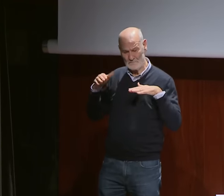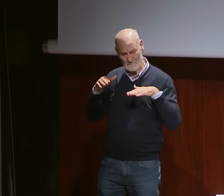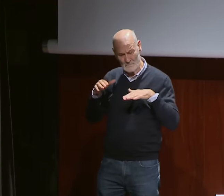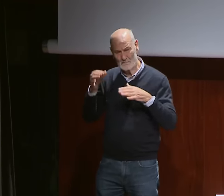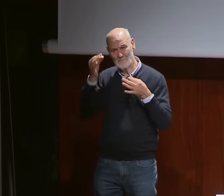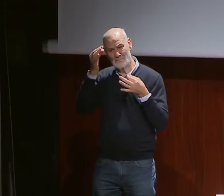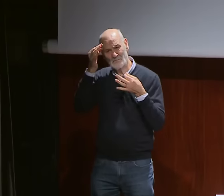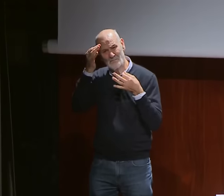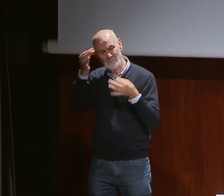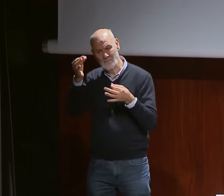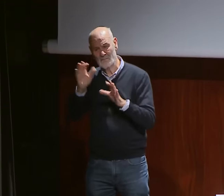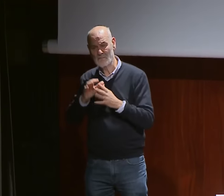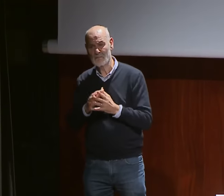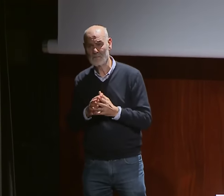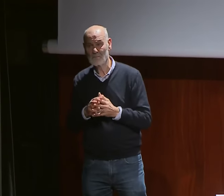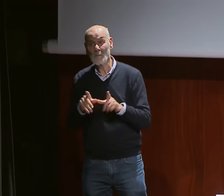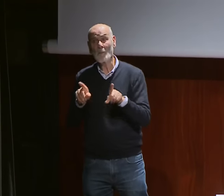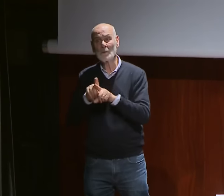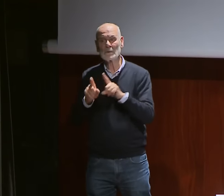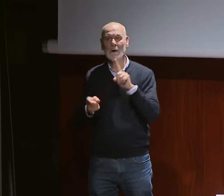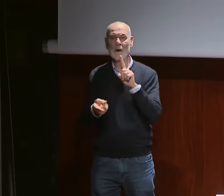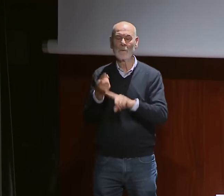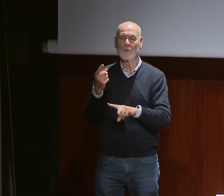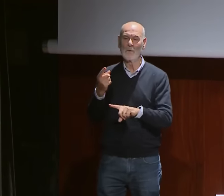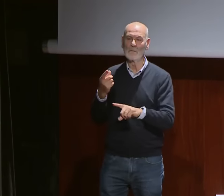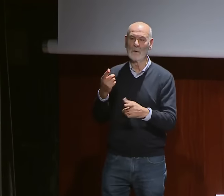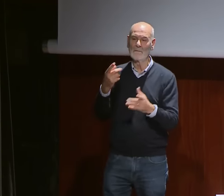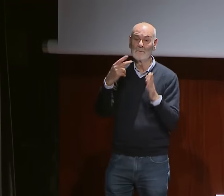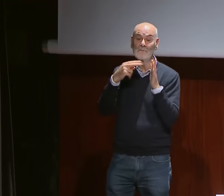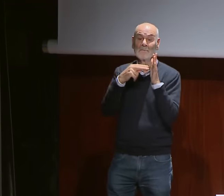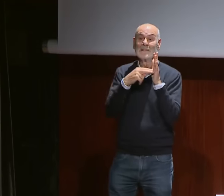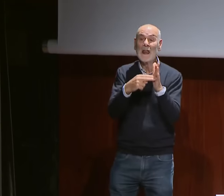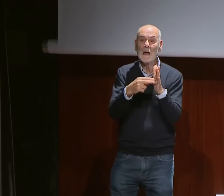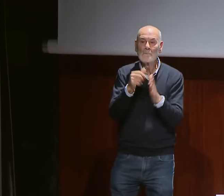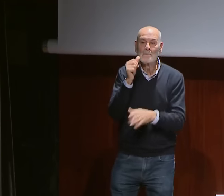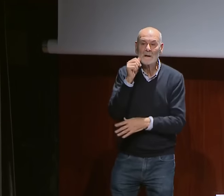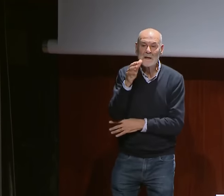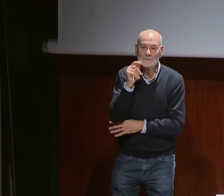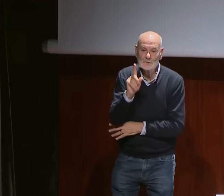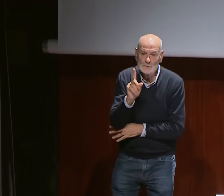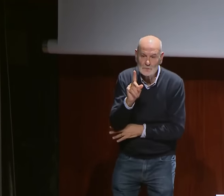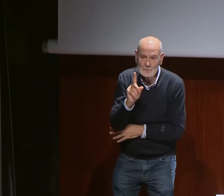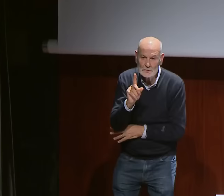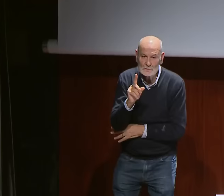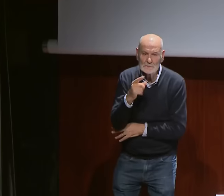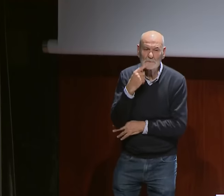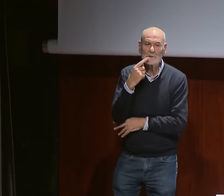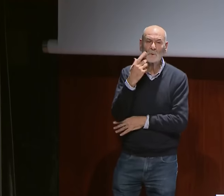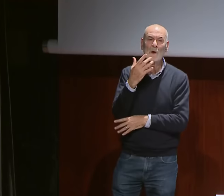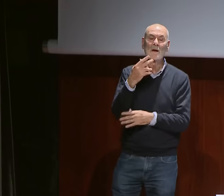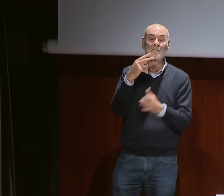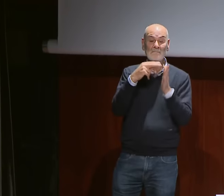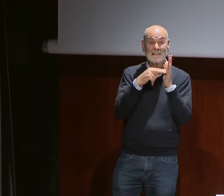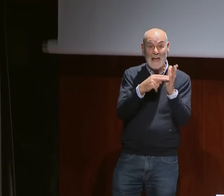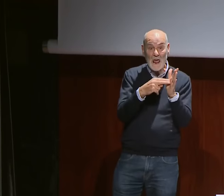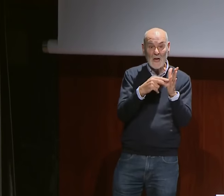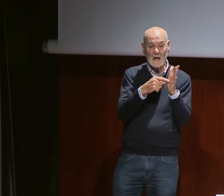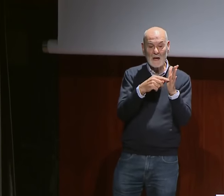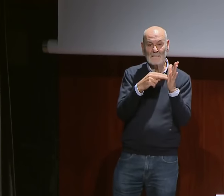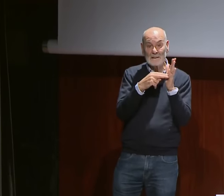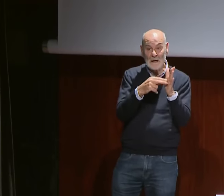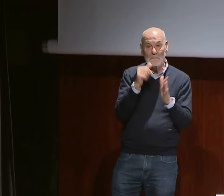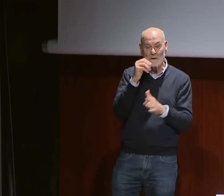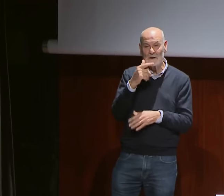moi par rapport à sa traduction, elle en me questionnant sur ma production en langue des signes. Et voilà, en se